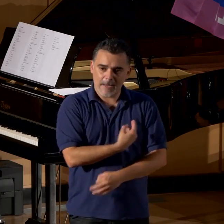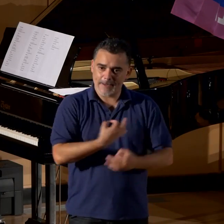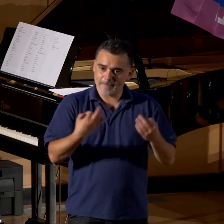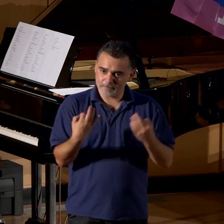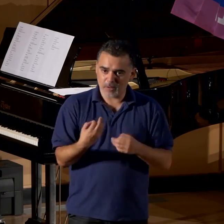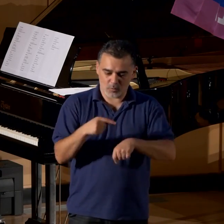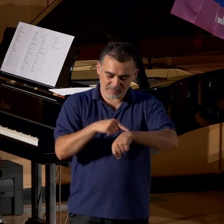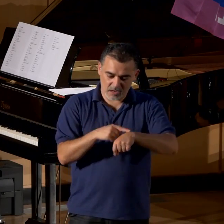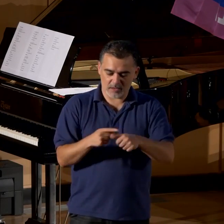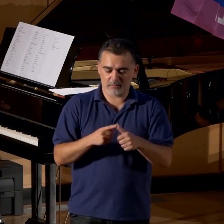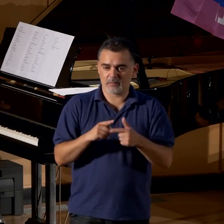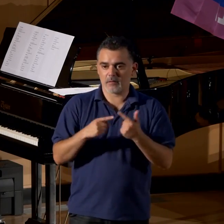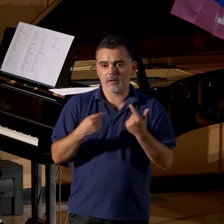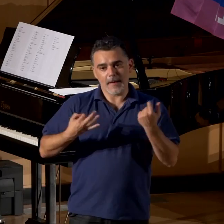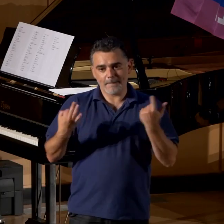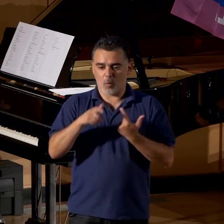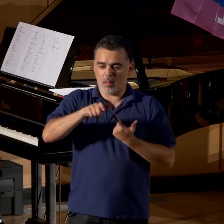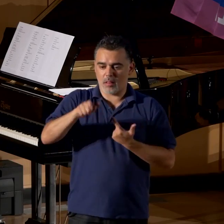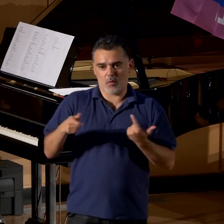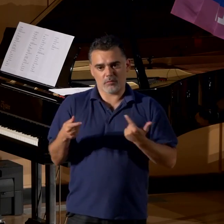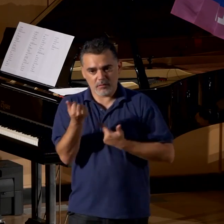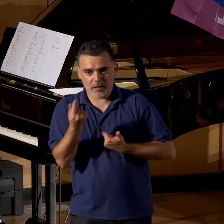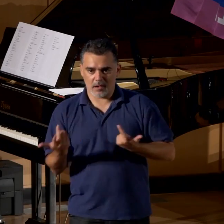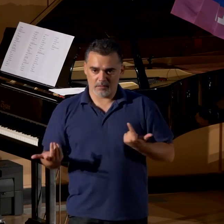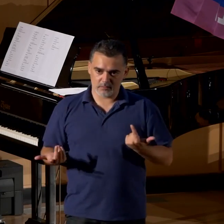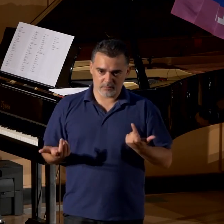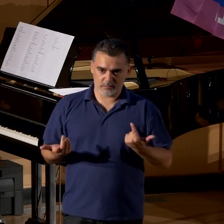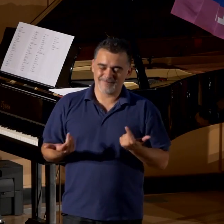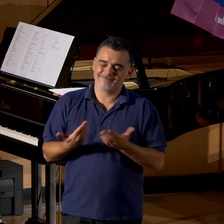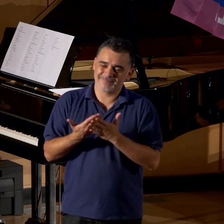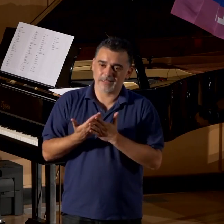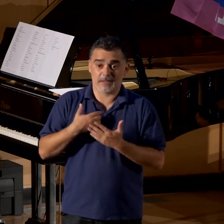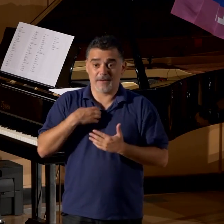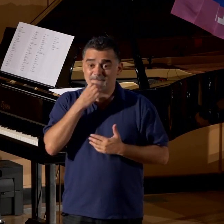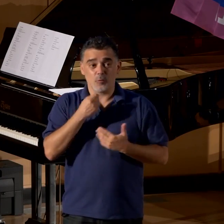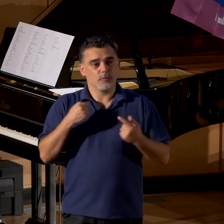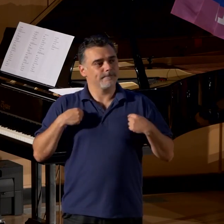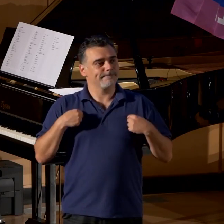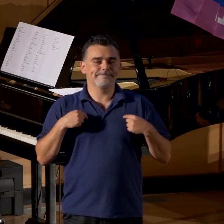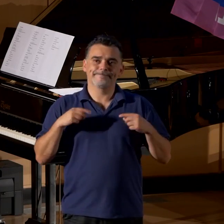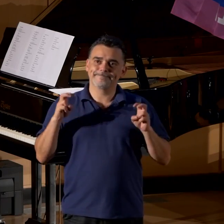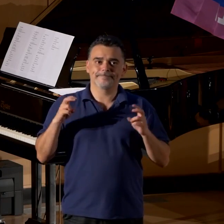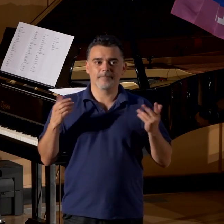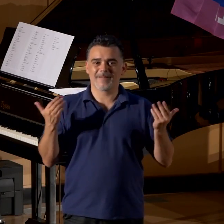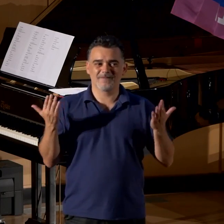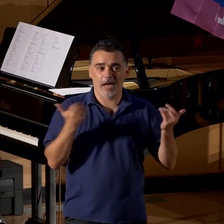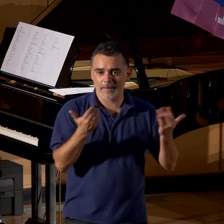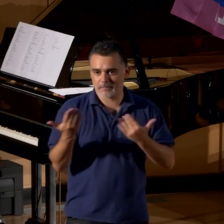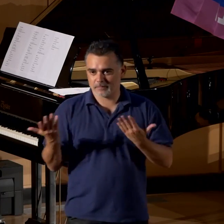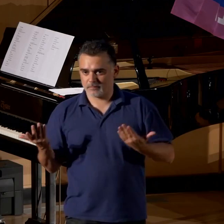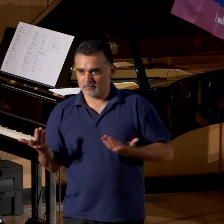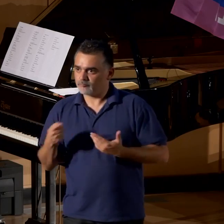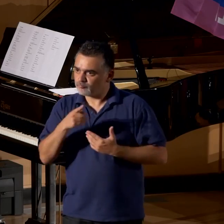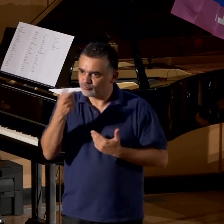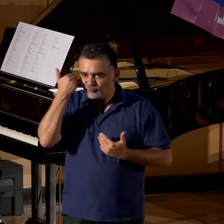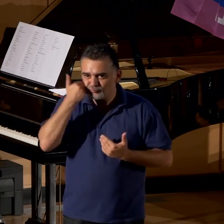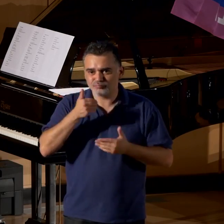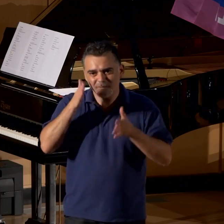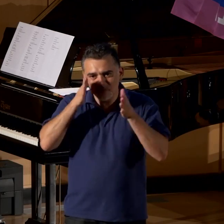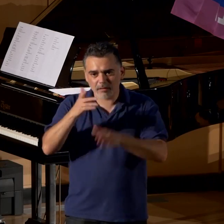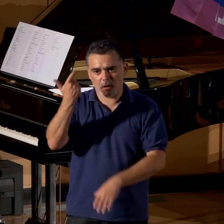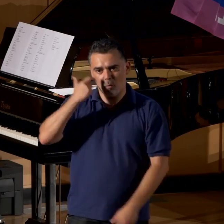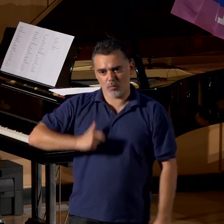und Ressourcen. Und da brauche ich ein Stück weit sozusagen, oder möchte ich darum werben, vielleicht uns auch Vertrauen gegenüber